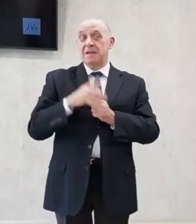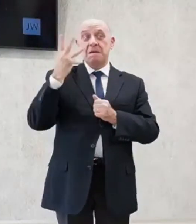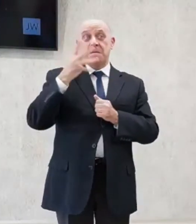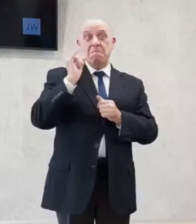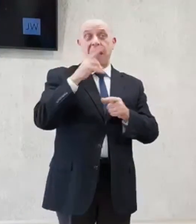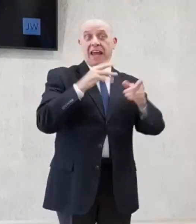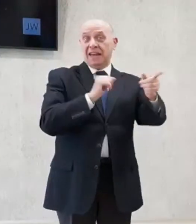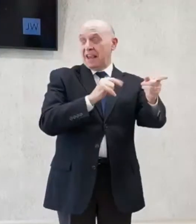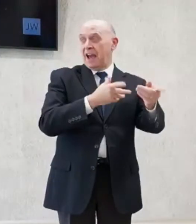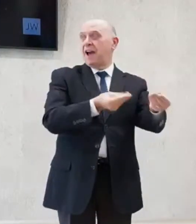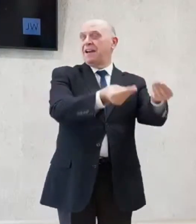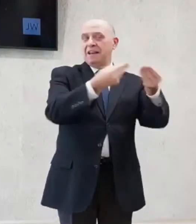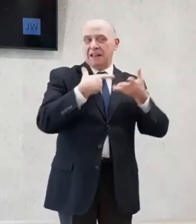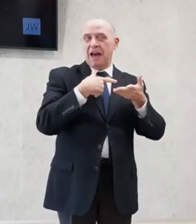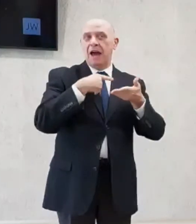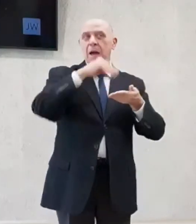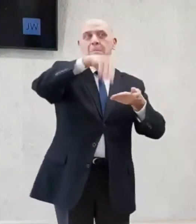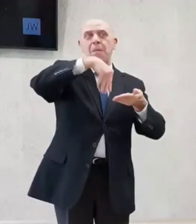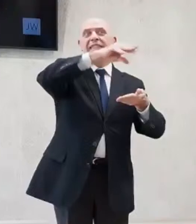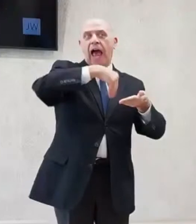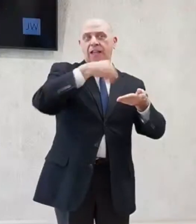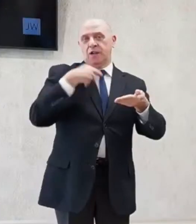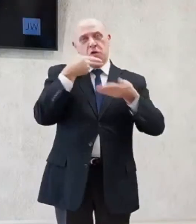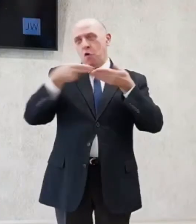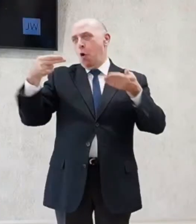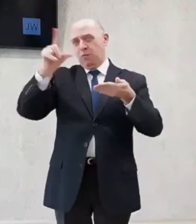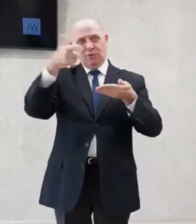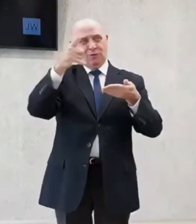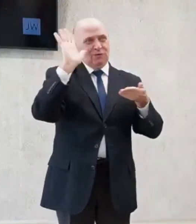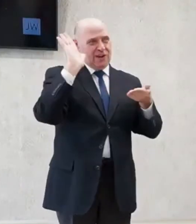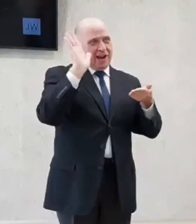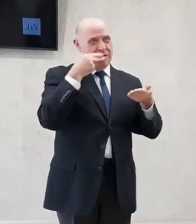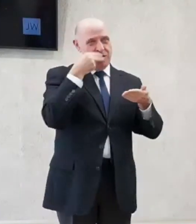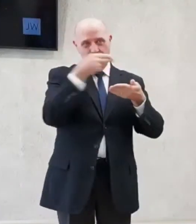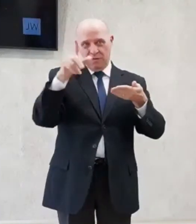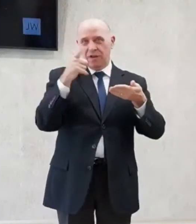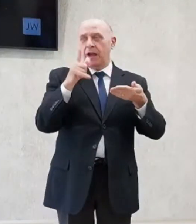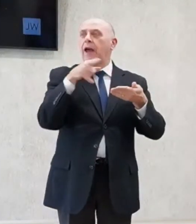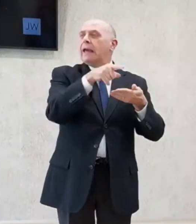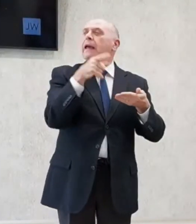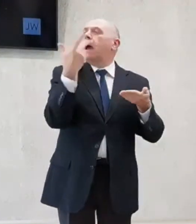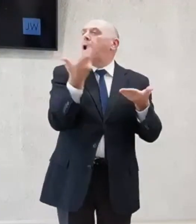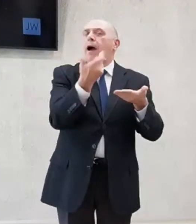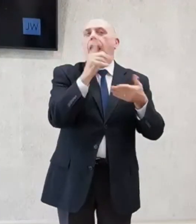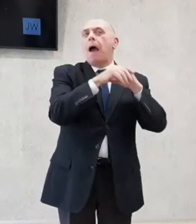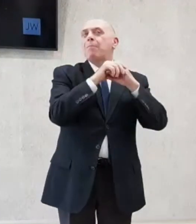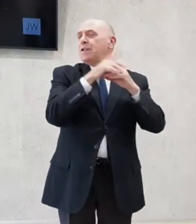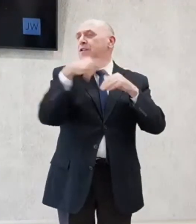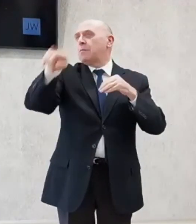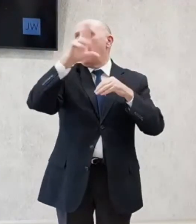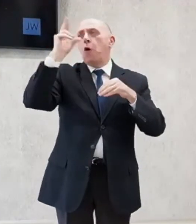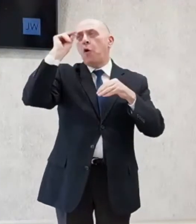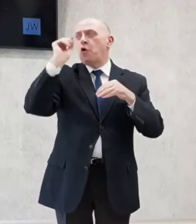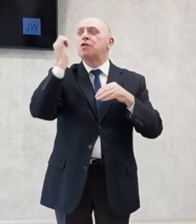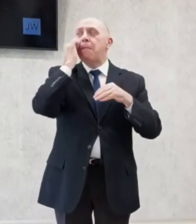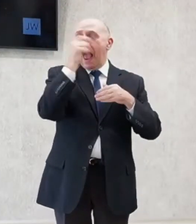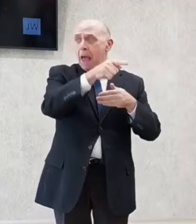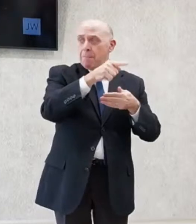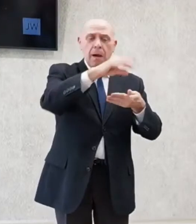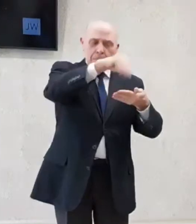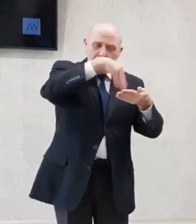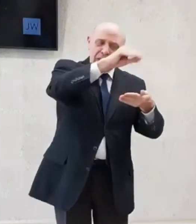anonima lo dico prima Alcuni messaggi ricevuti da chi conosceva sua madre e nostro desiderio condividere alcuni